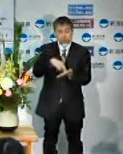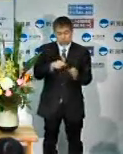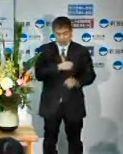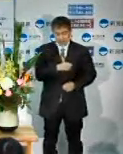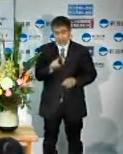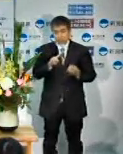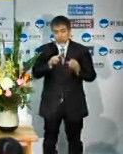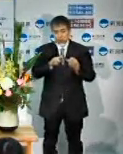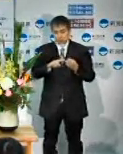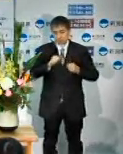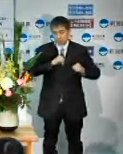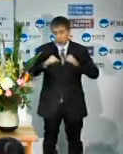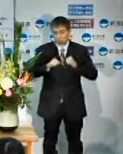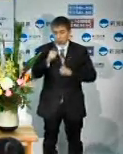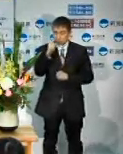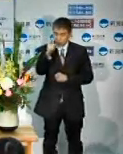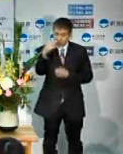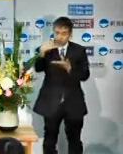ってるんですけれども、